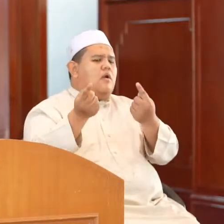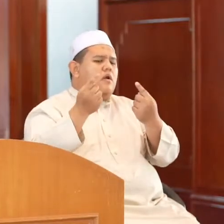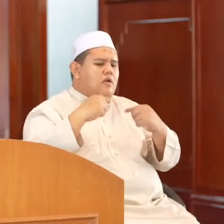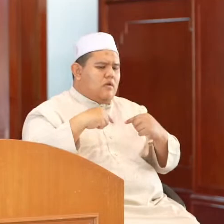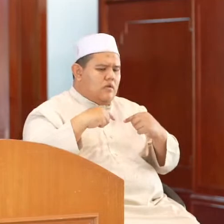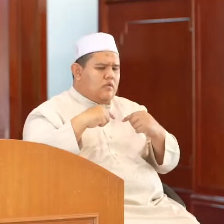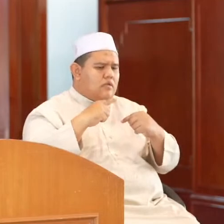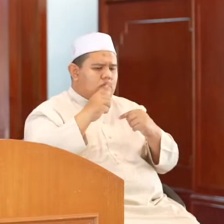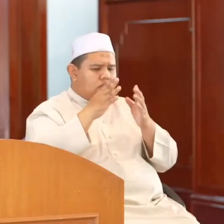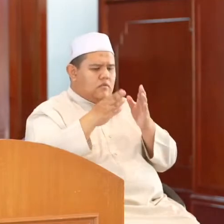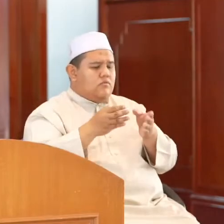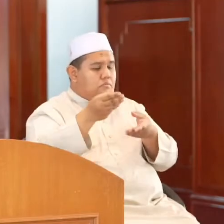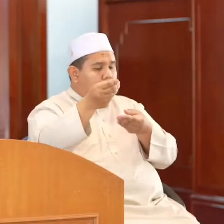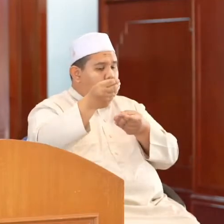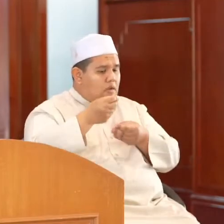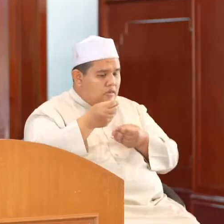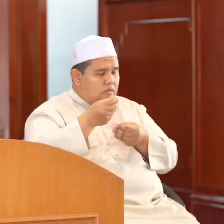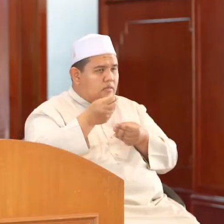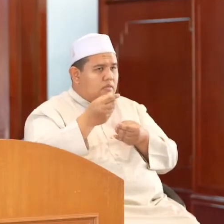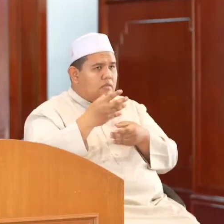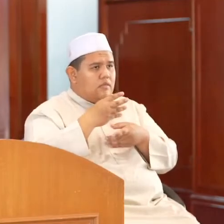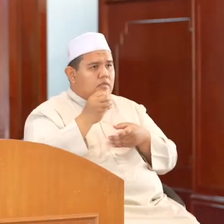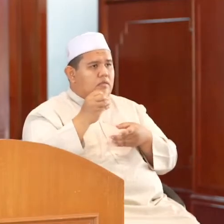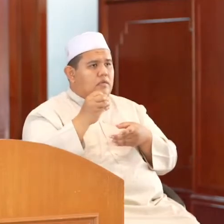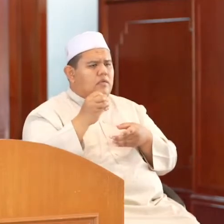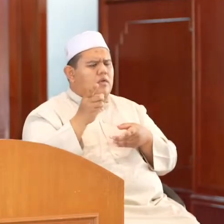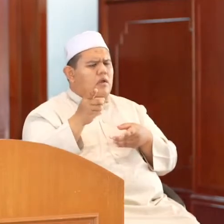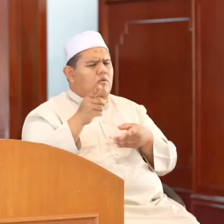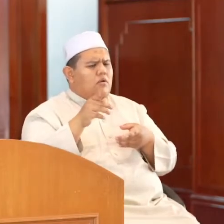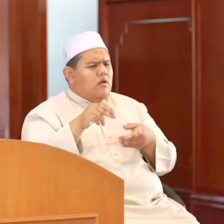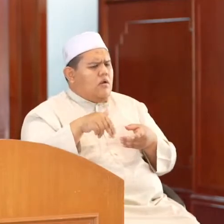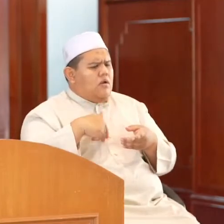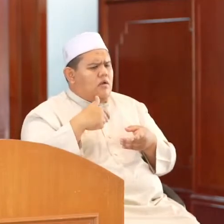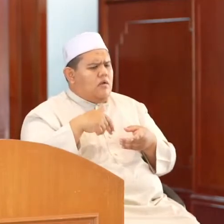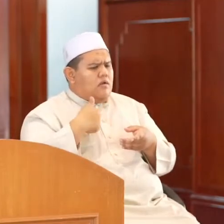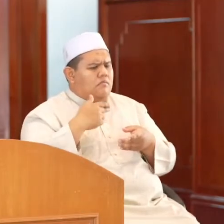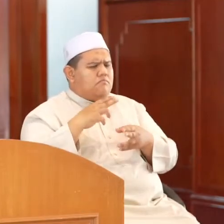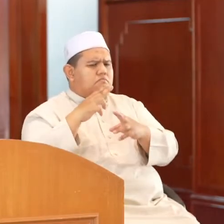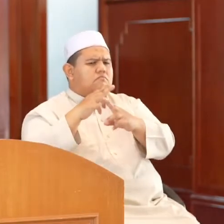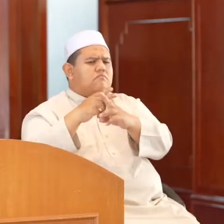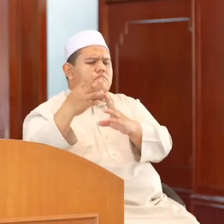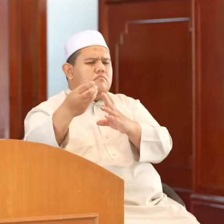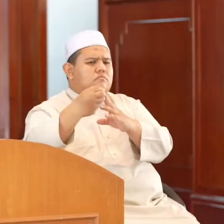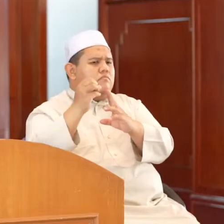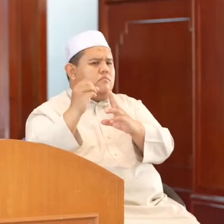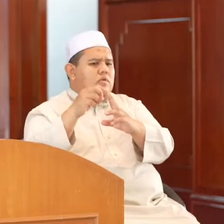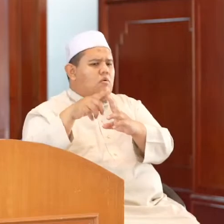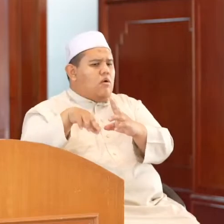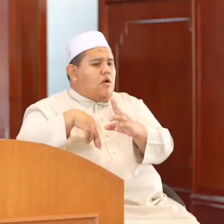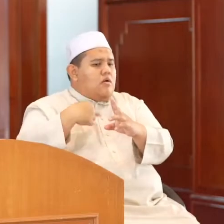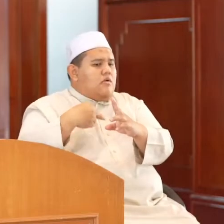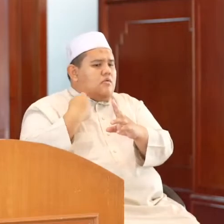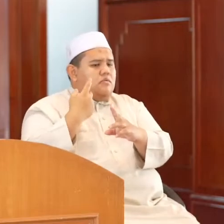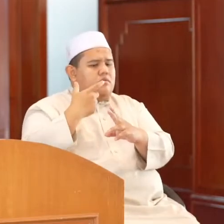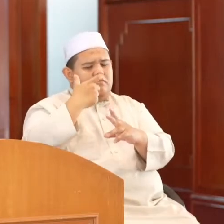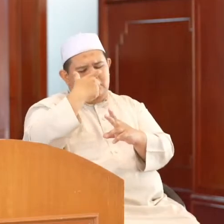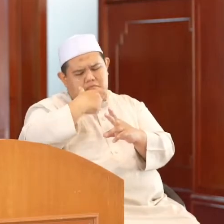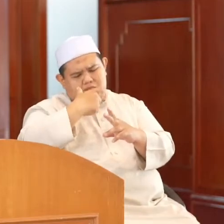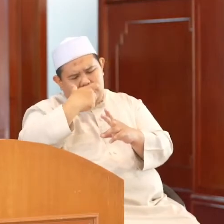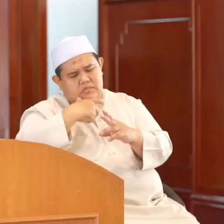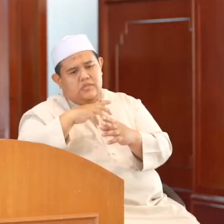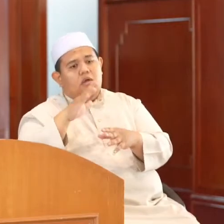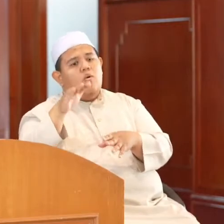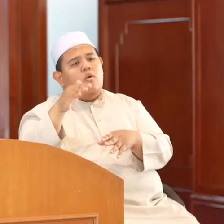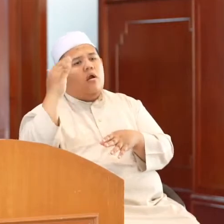kepadamu suatu pemberian, dan sebaliknya jikalau terhalang maka kamu akan berasa sedih.